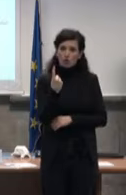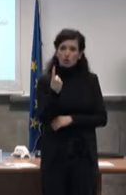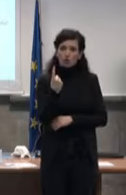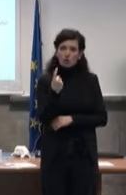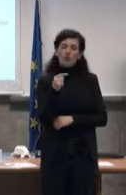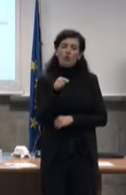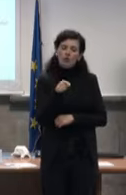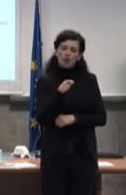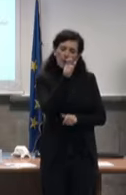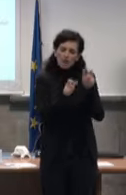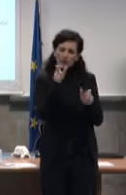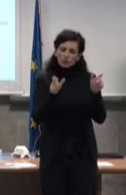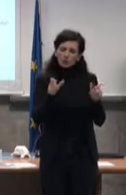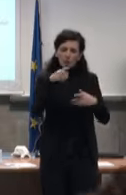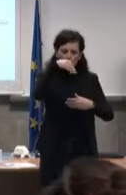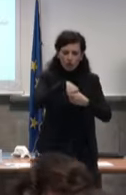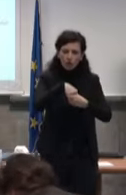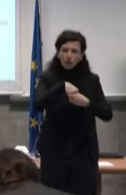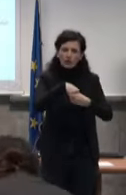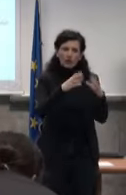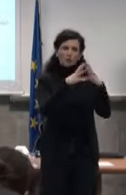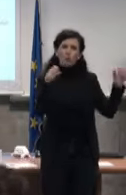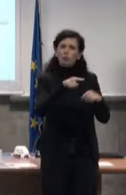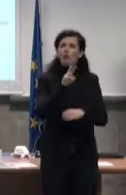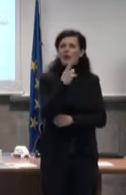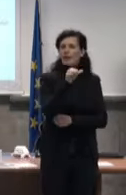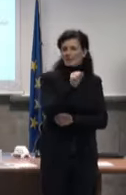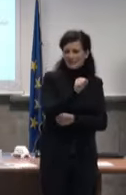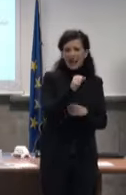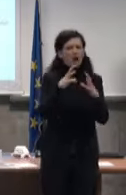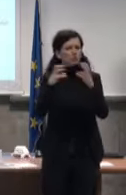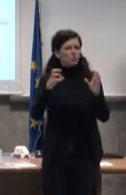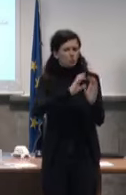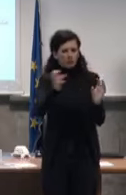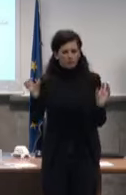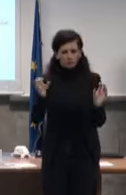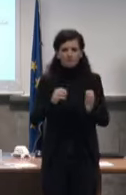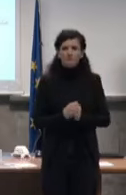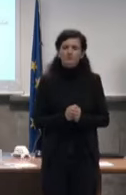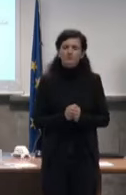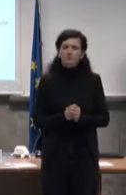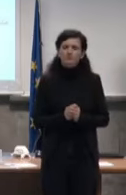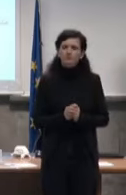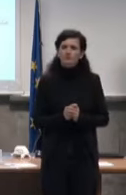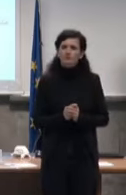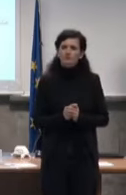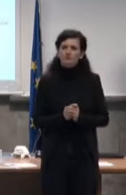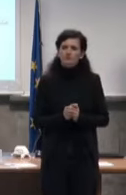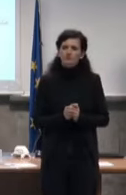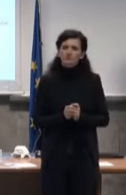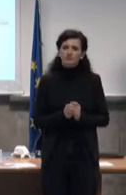che sono costate all'interno di queste strutture è il nostro contributo è quello da un lato